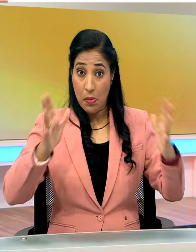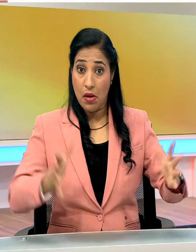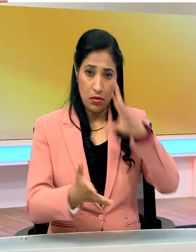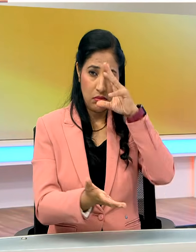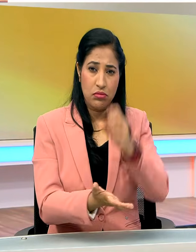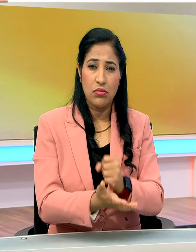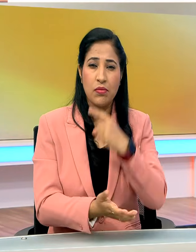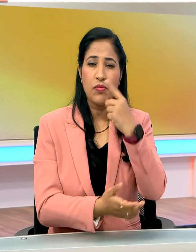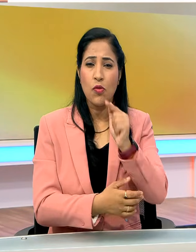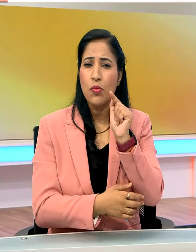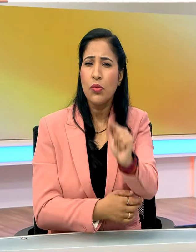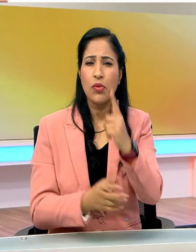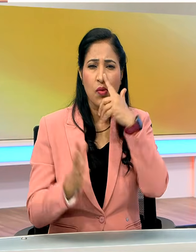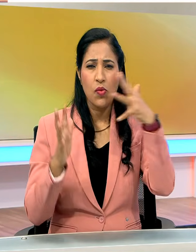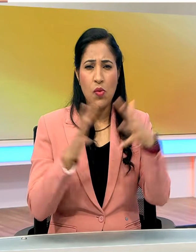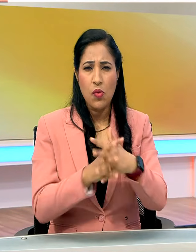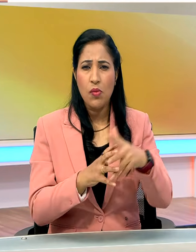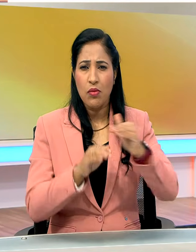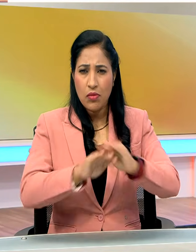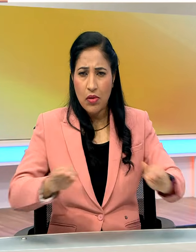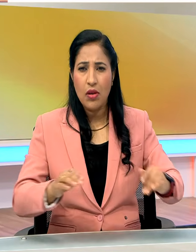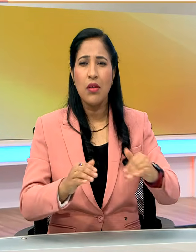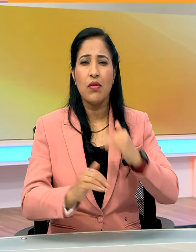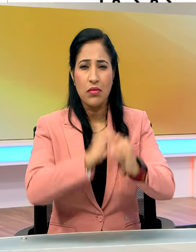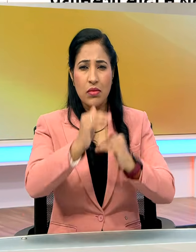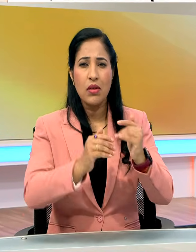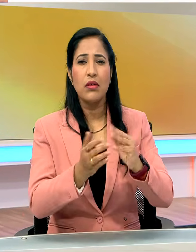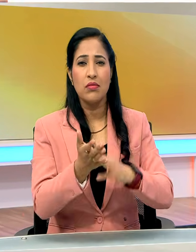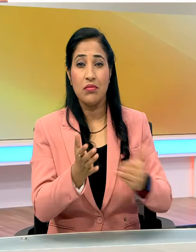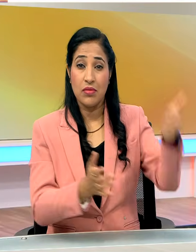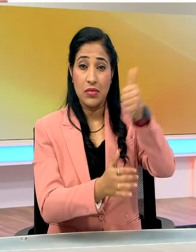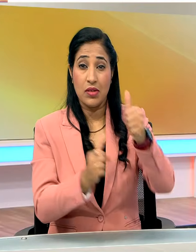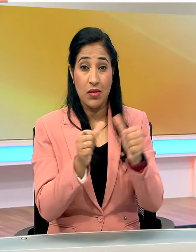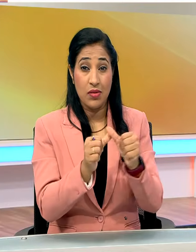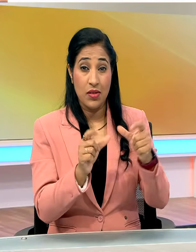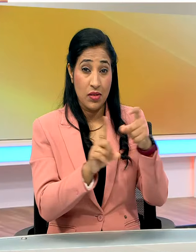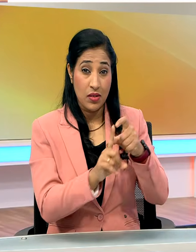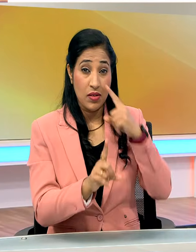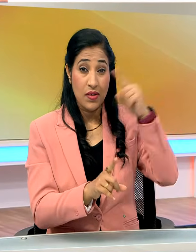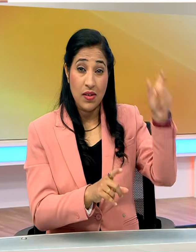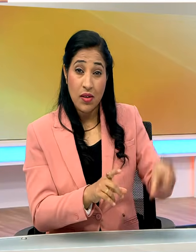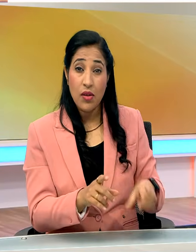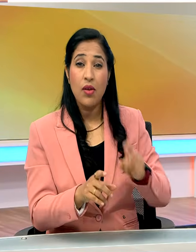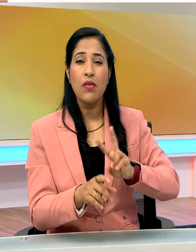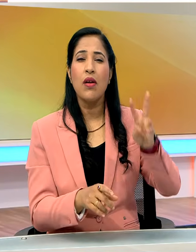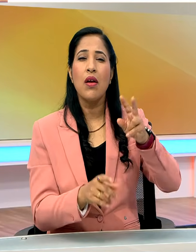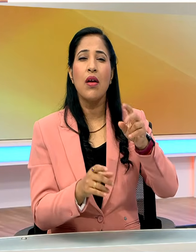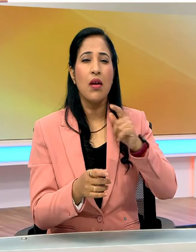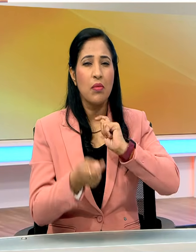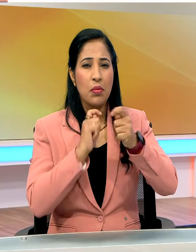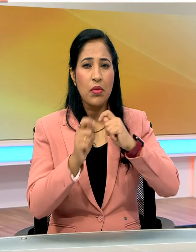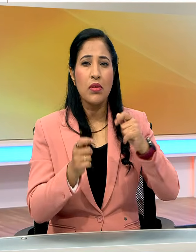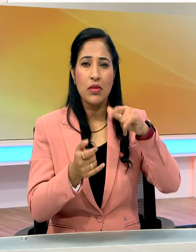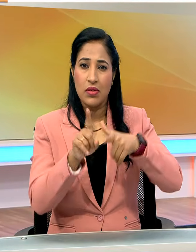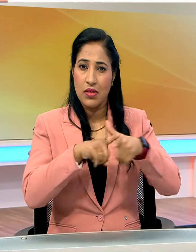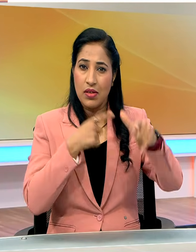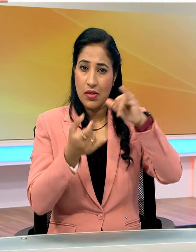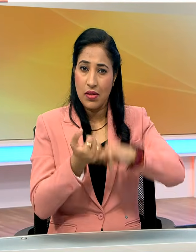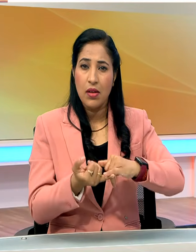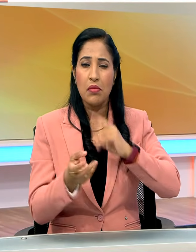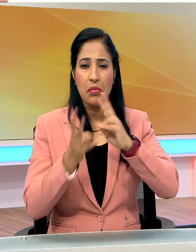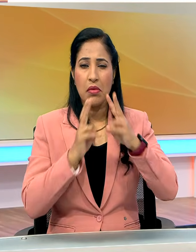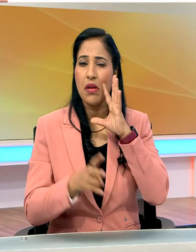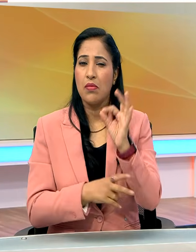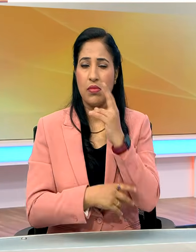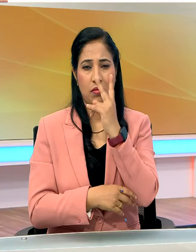है। इसी मुद्दे पर केंद्रीय महिला एवं बाल विकास मंत्री अन्नपूर्णा देवी से हमारी वरिष्ठ संवाददाता जया सिन्हा ने खास बातचीत की। आइए देखिए